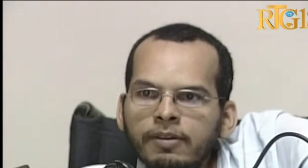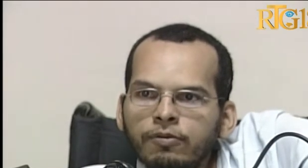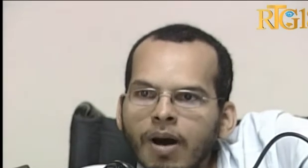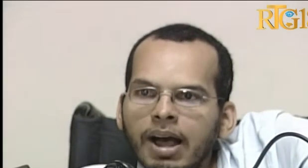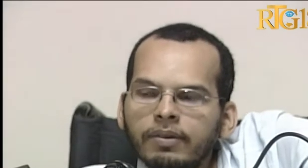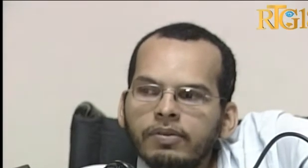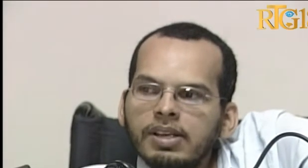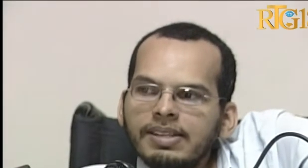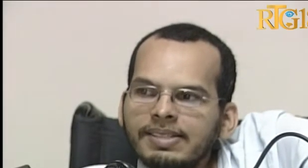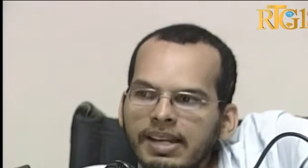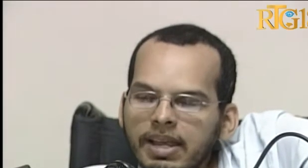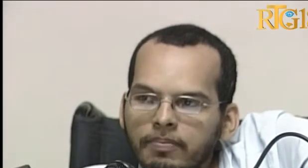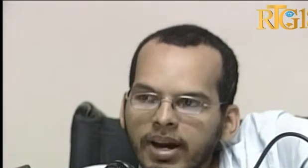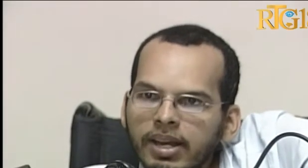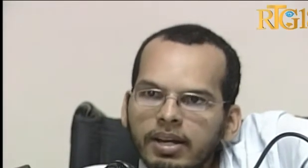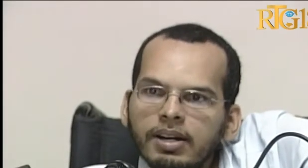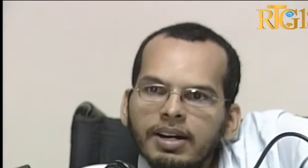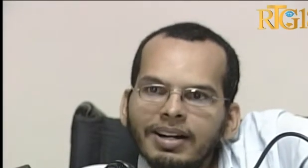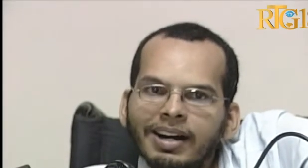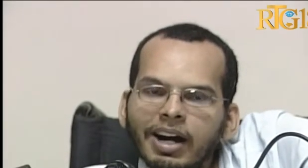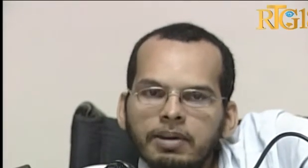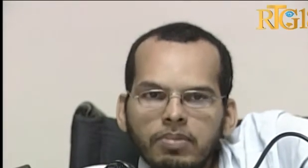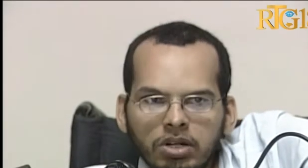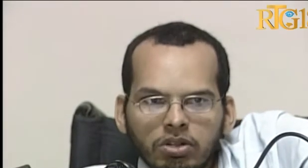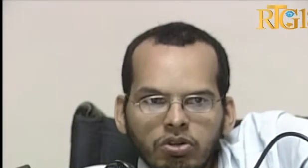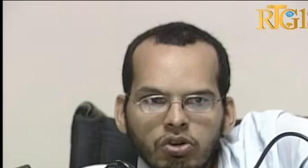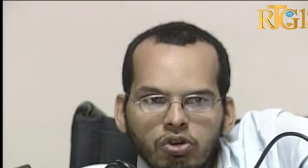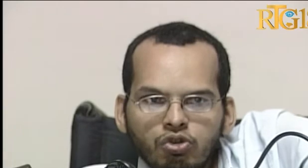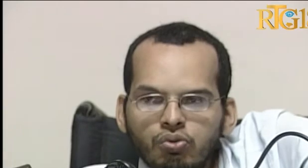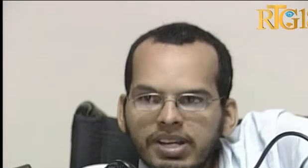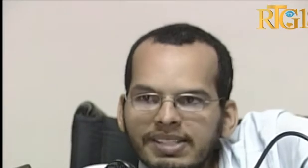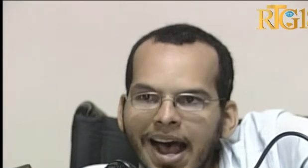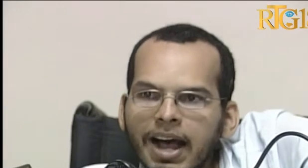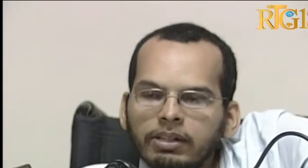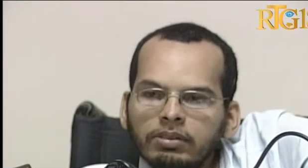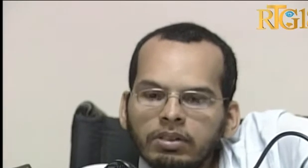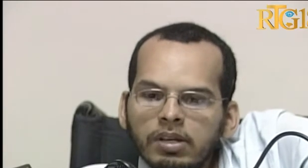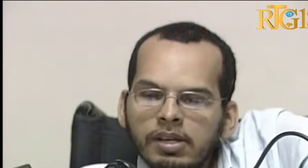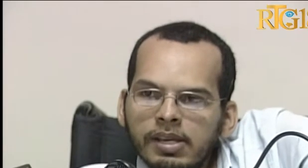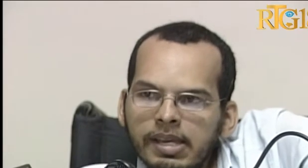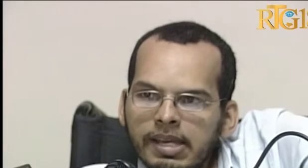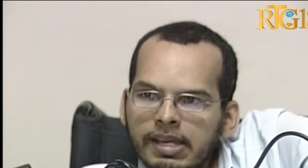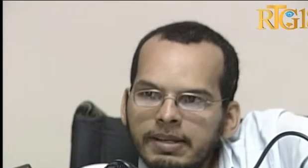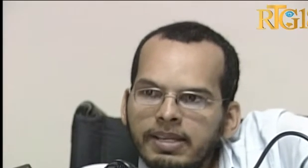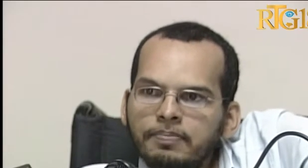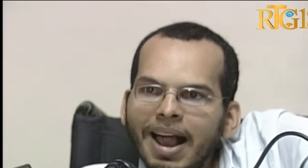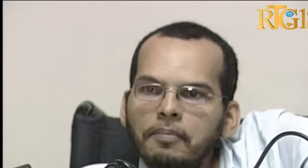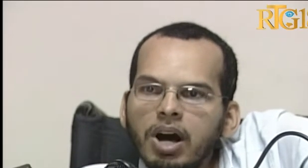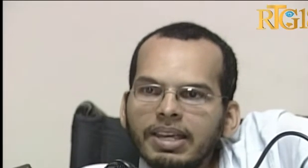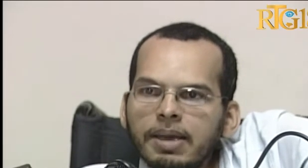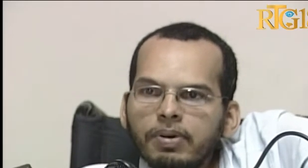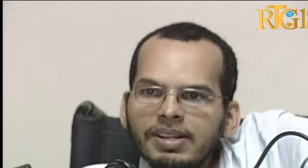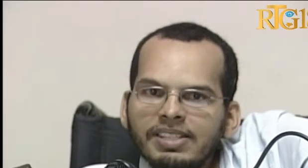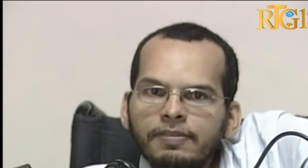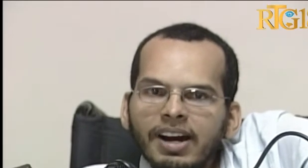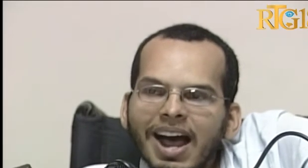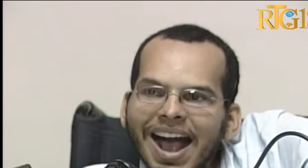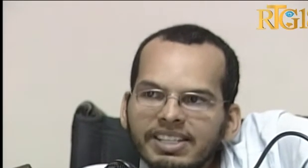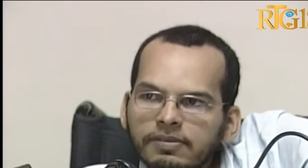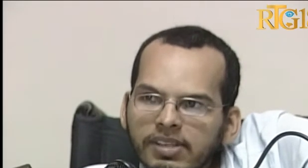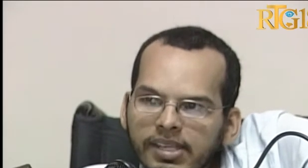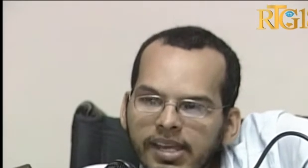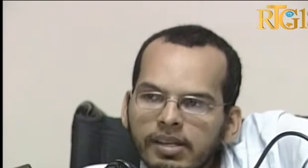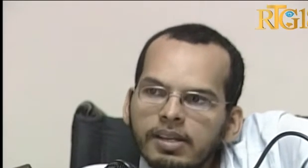nous prévoit célébrer grandement journée ça qui va marquer par